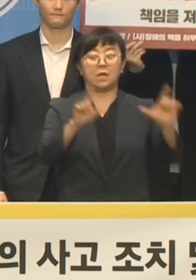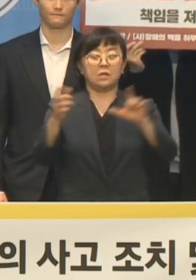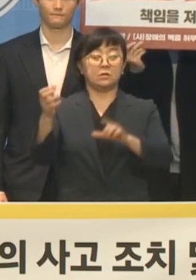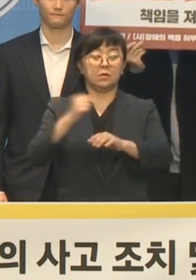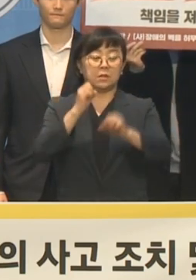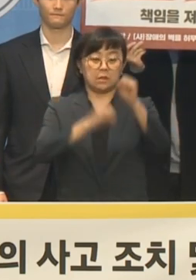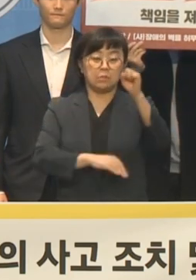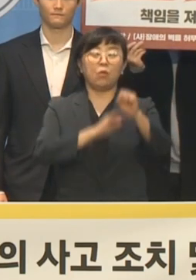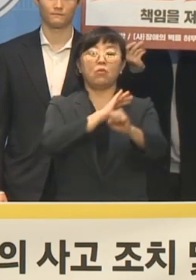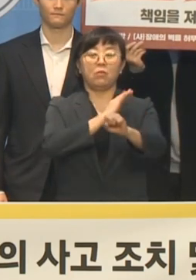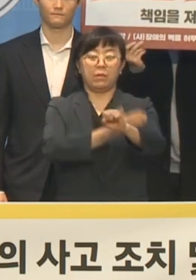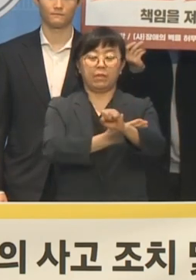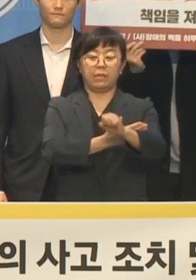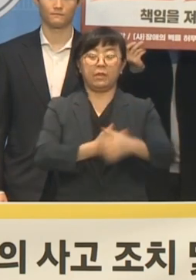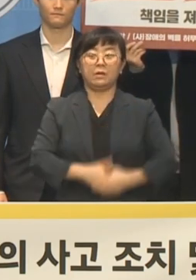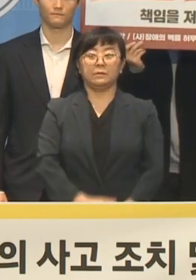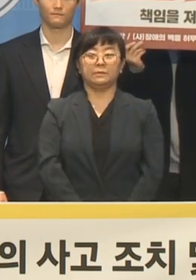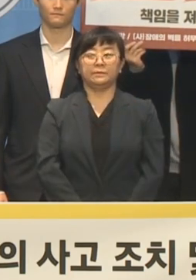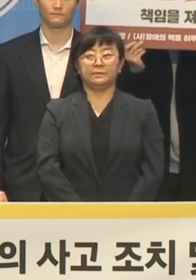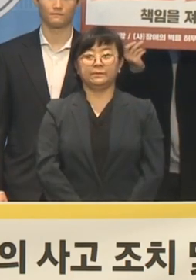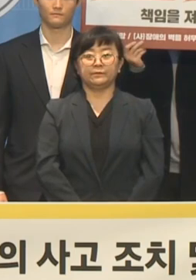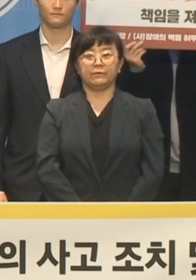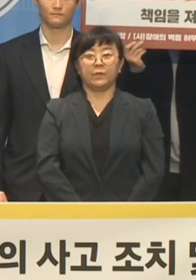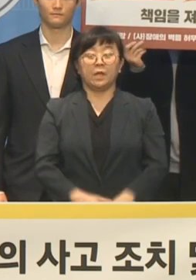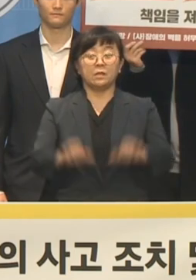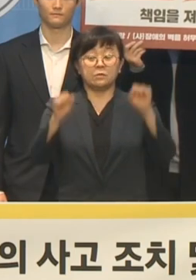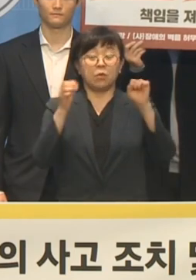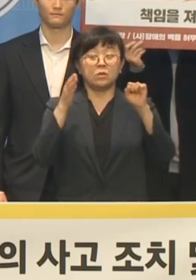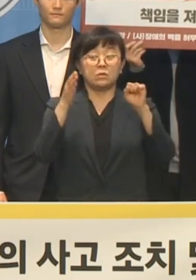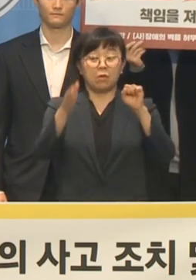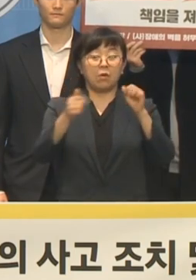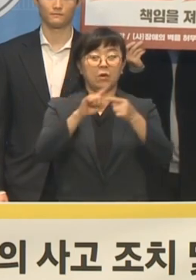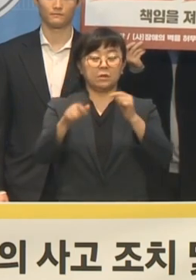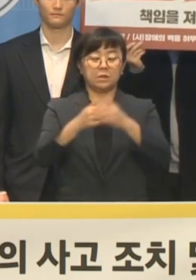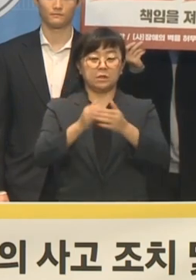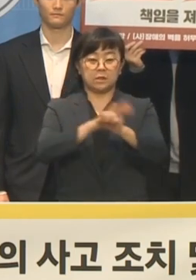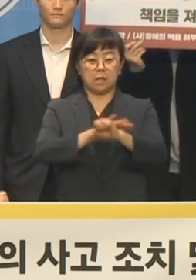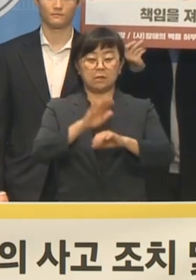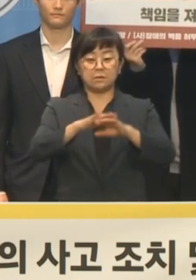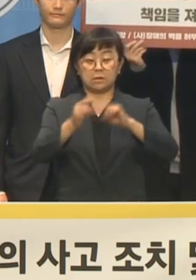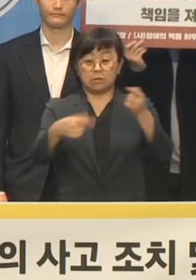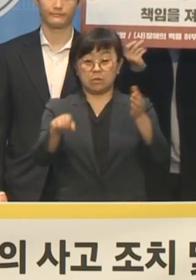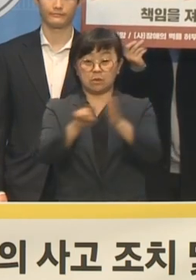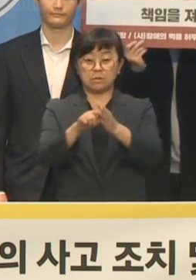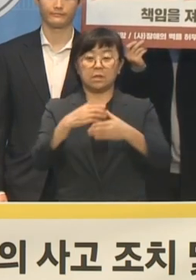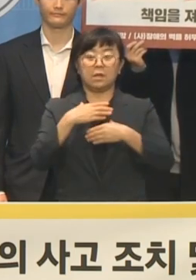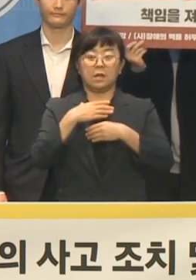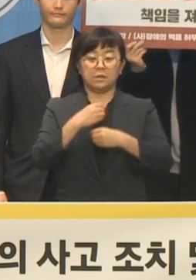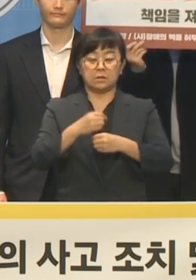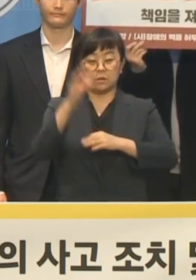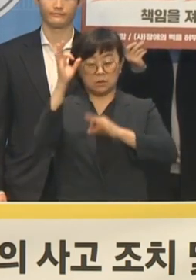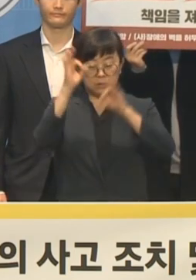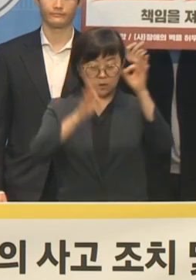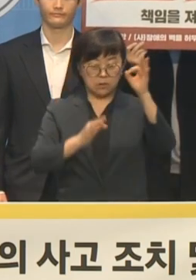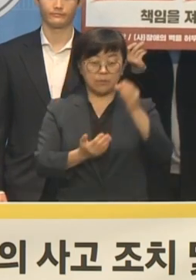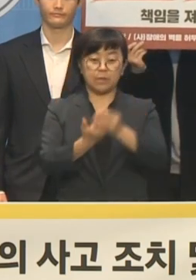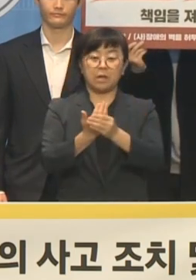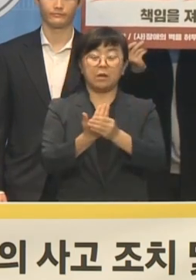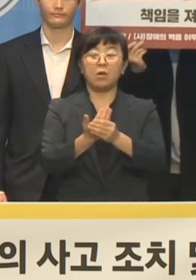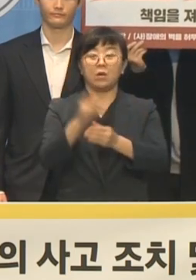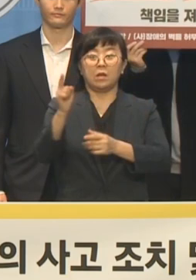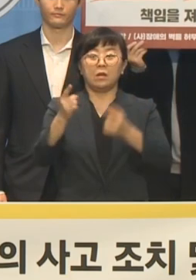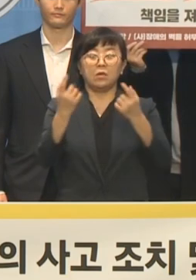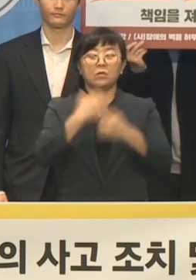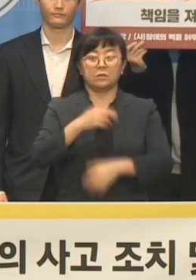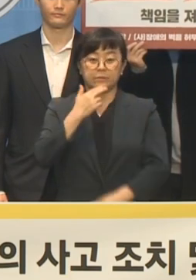기본권으로 자리 잡고 있습니다. 스포츠권이 제대로 지켜지기 위해서는 무엇보다도 안전과 부상에 대한 우려가 없어야 할